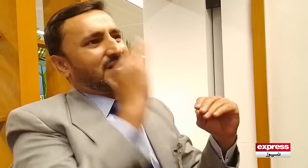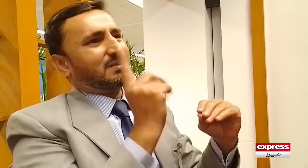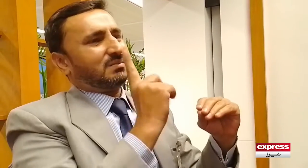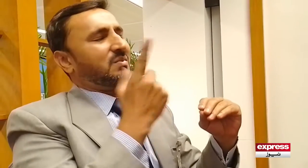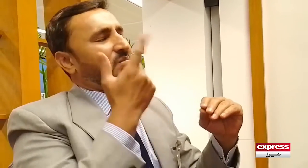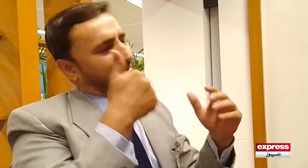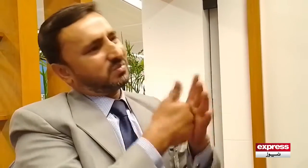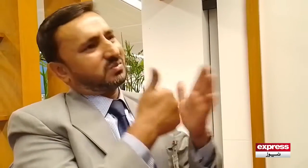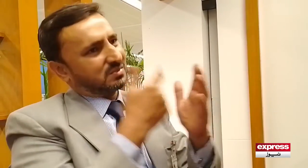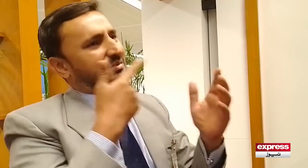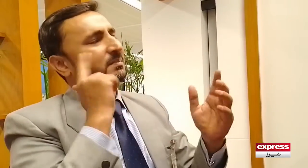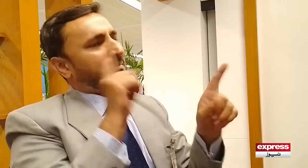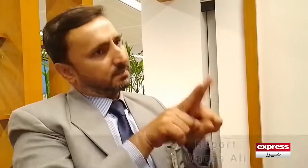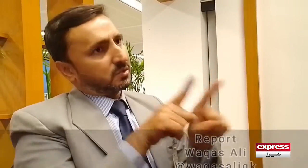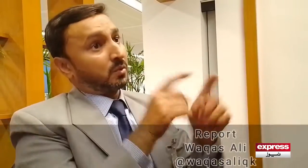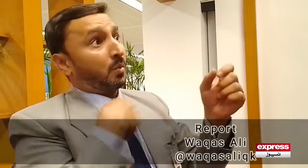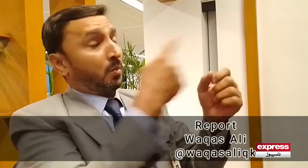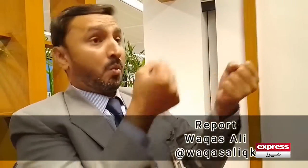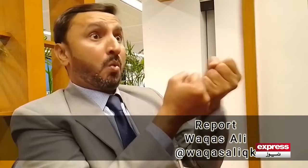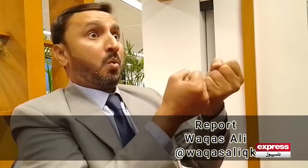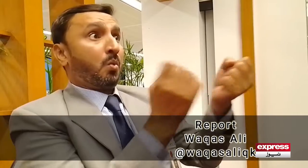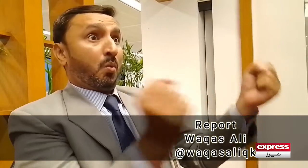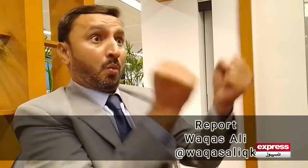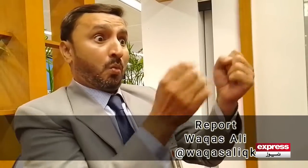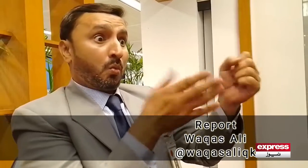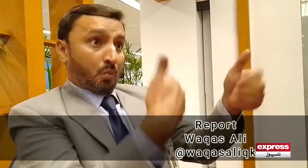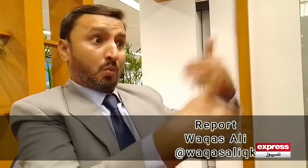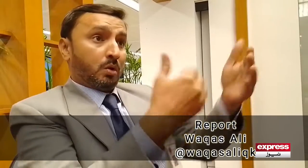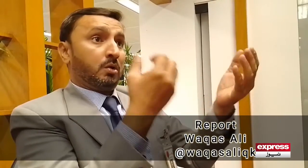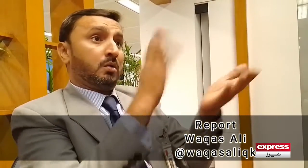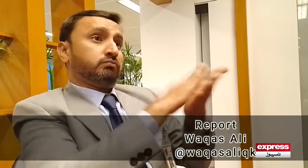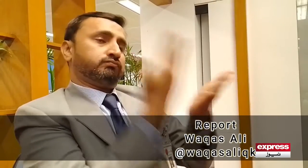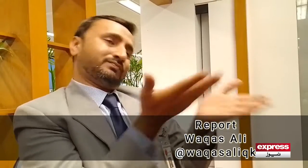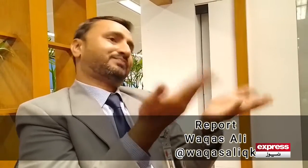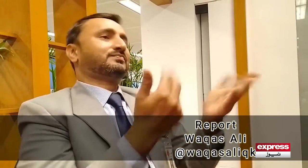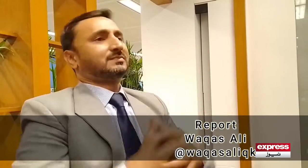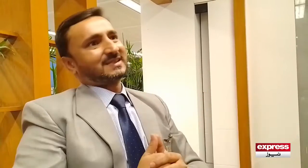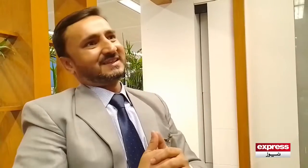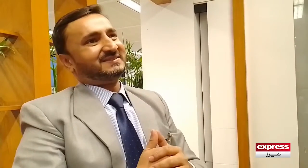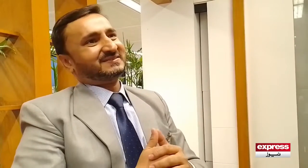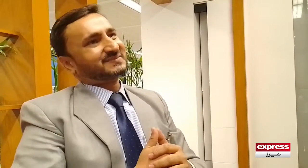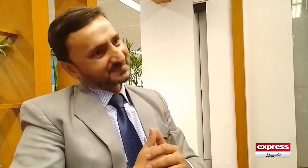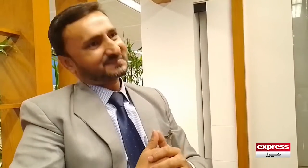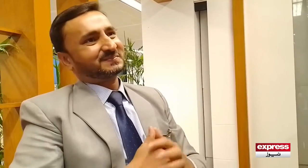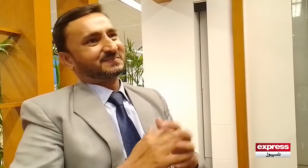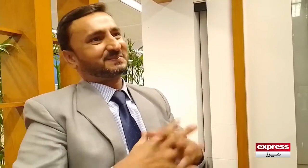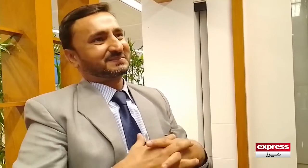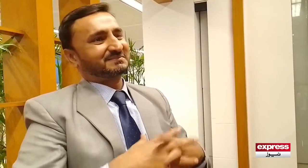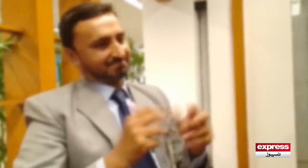पर डिसेबिलिटी को रिकग्नाइज करें हमारी, उसको एक्सेप्ट करें और मेक श्योर कि अपने सारे वर्क प्लेसेस को इंक्लूसिव बनाएं।